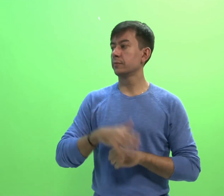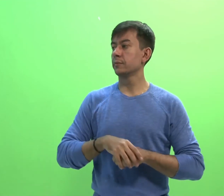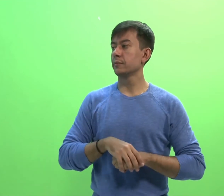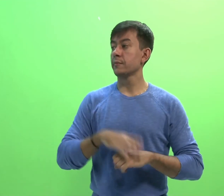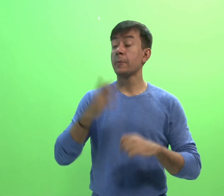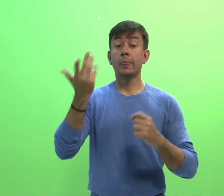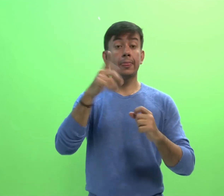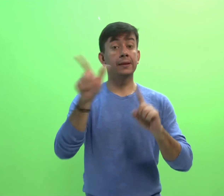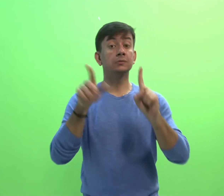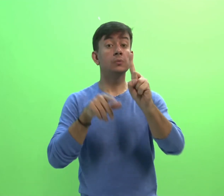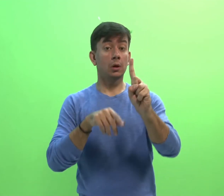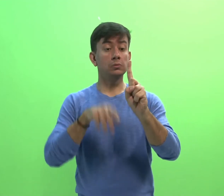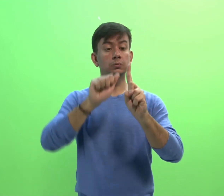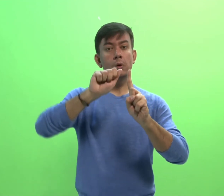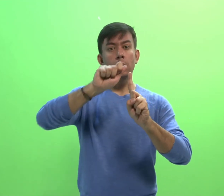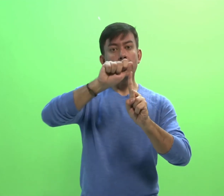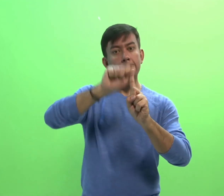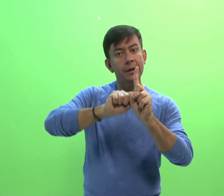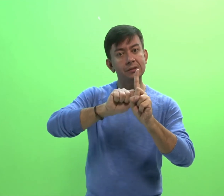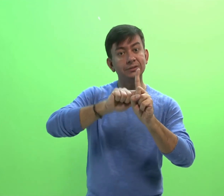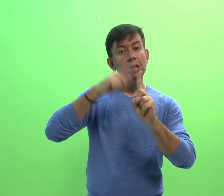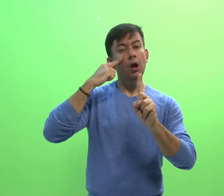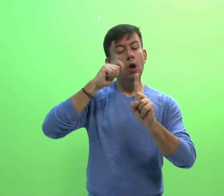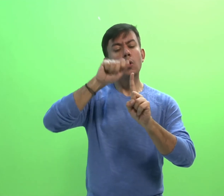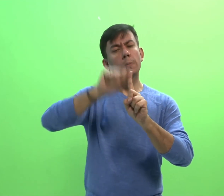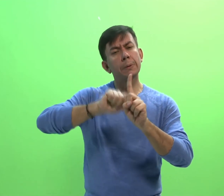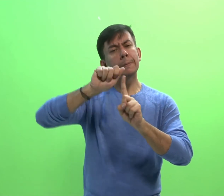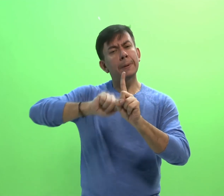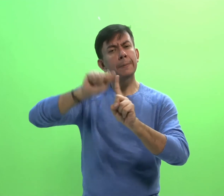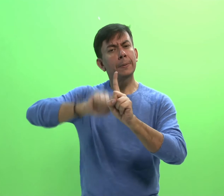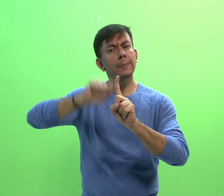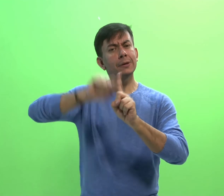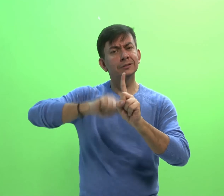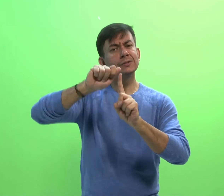Temos ainda o sinal para mês. Então, os meses vão passando.